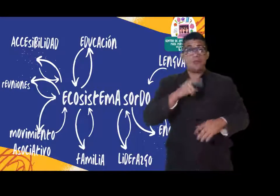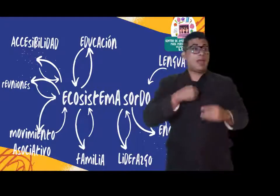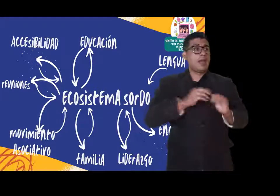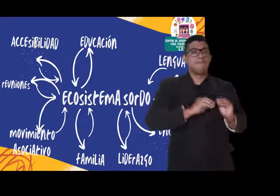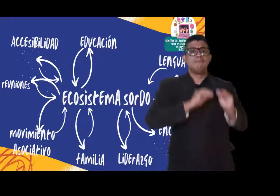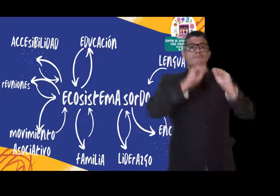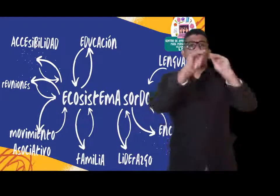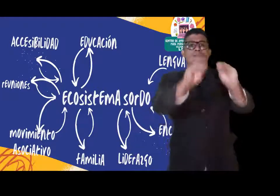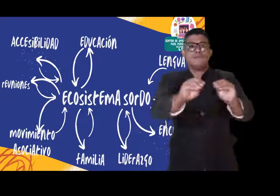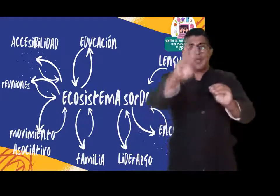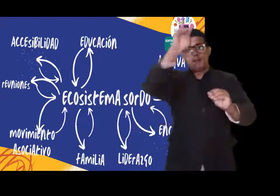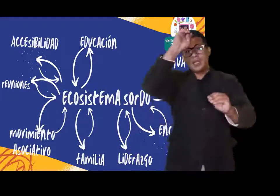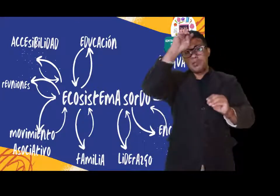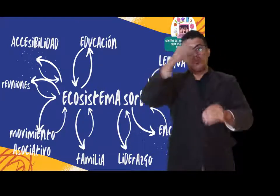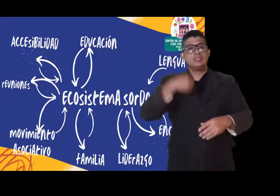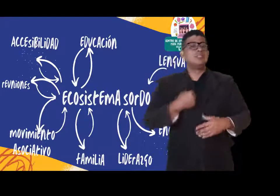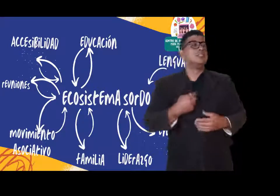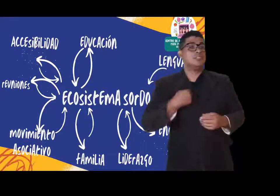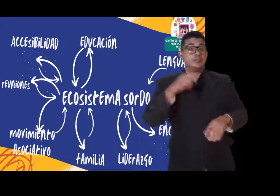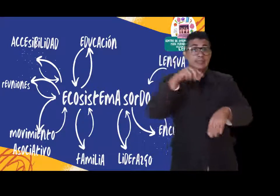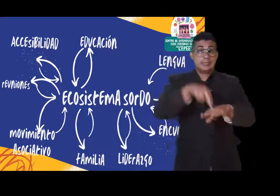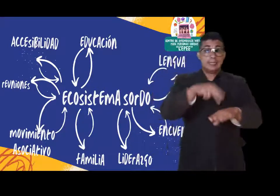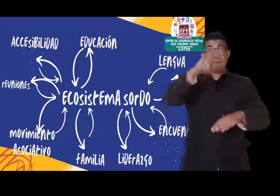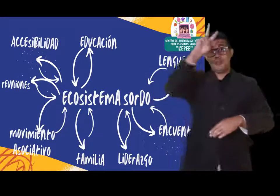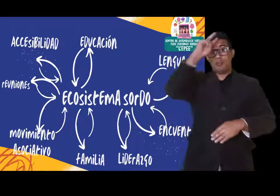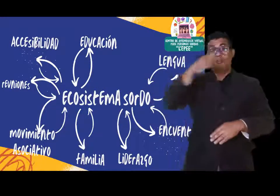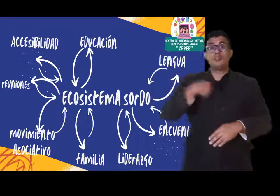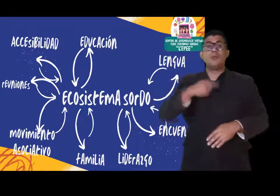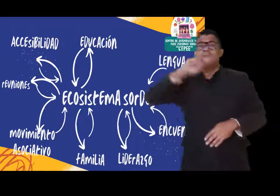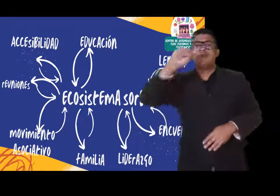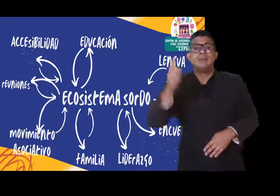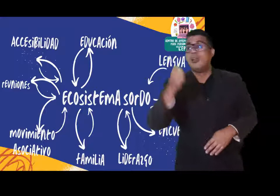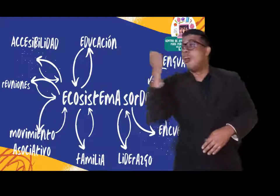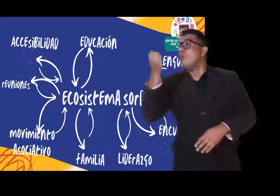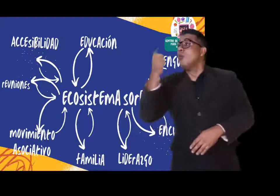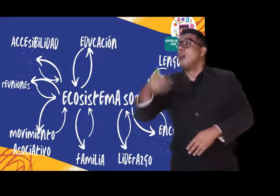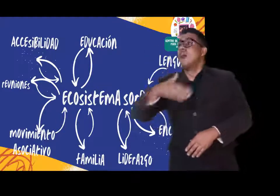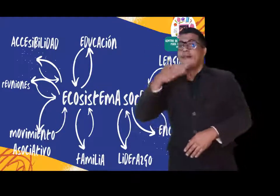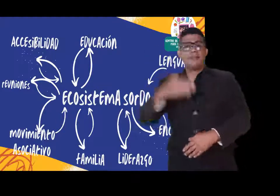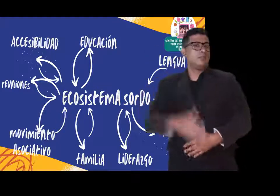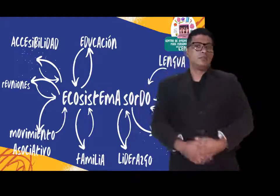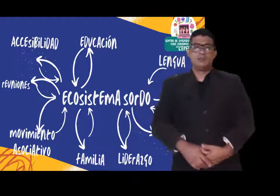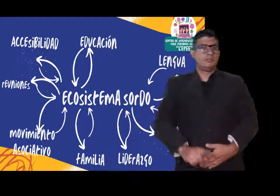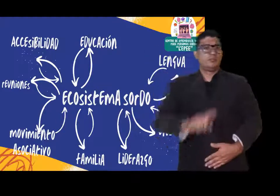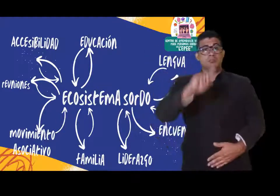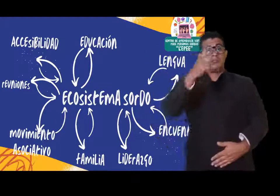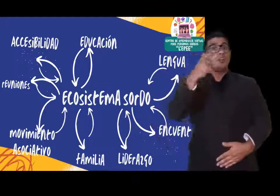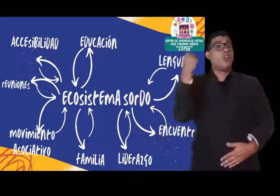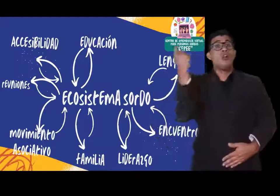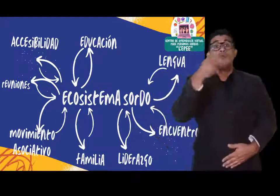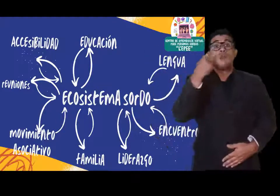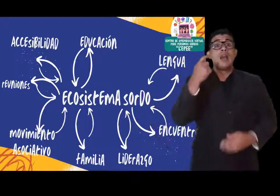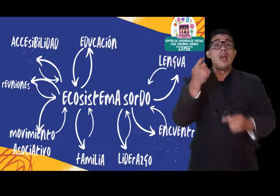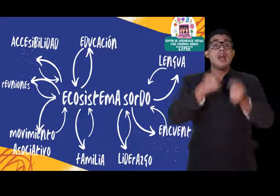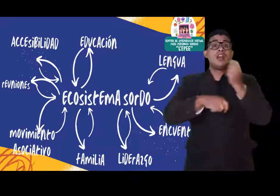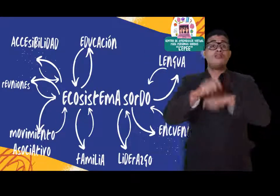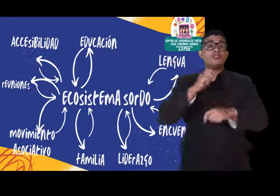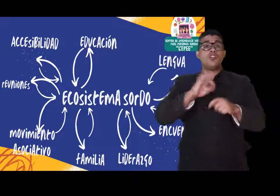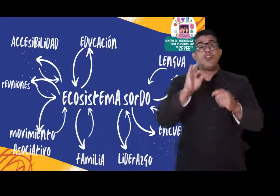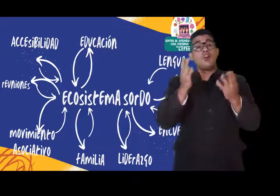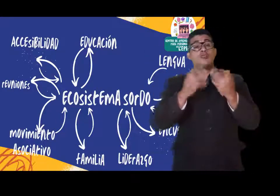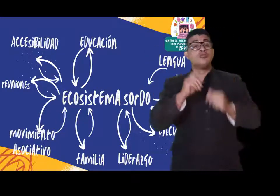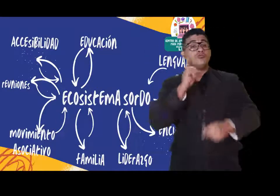por ejemplo me tuve que mudar a Perú, lo primero que yo busqué no fue a personas oyentes, ¿no? Sino